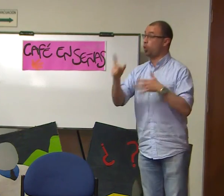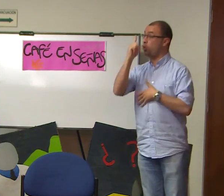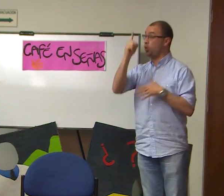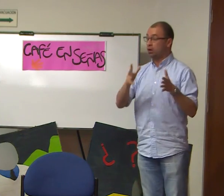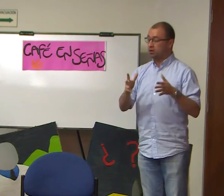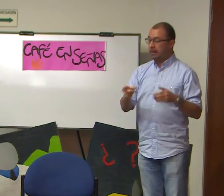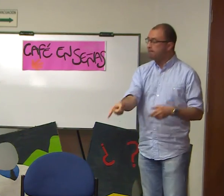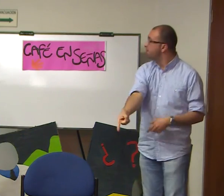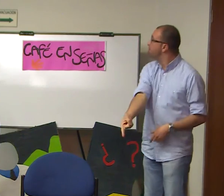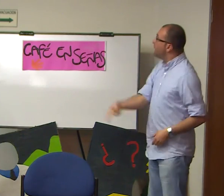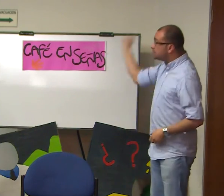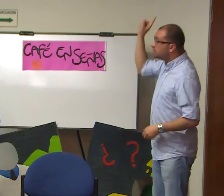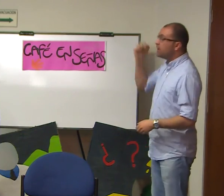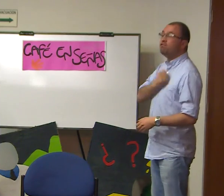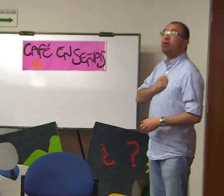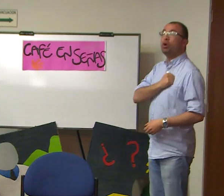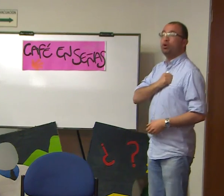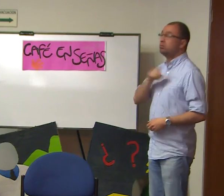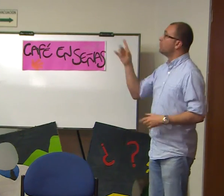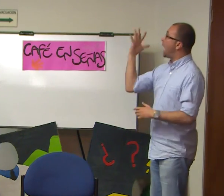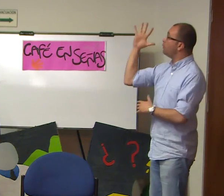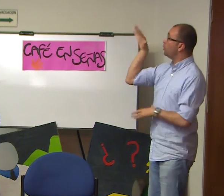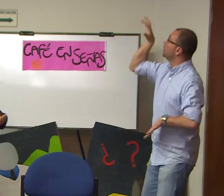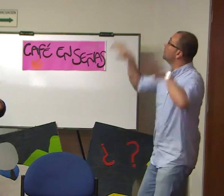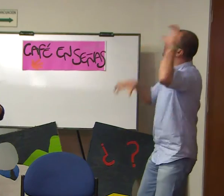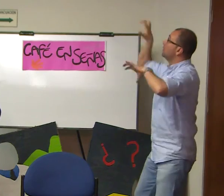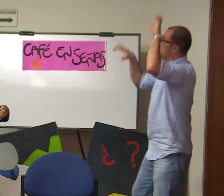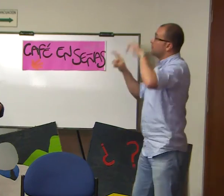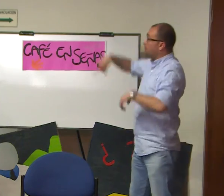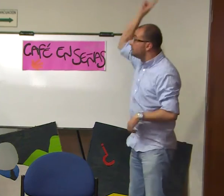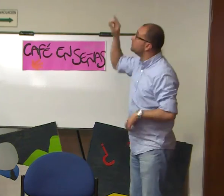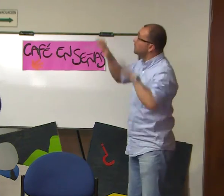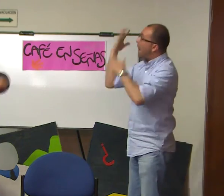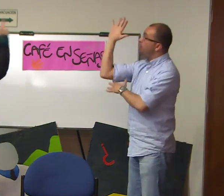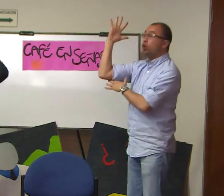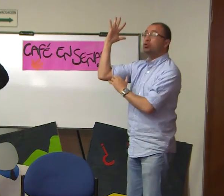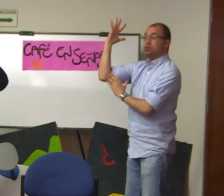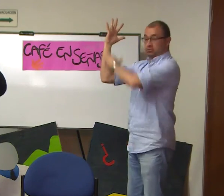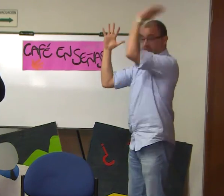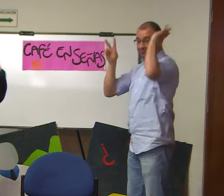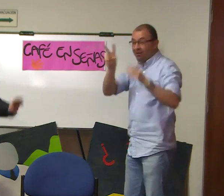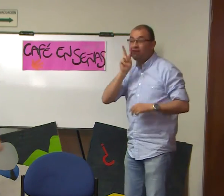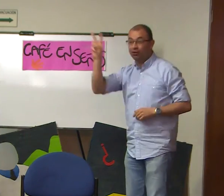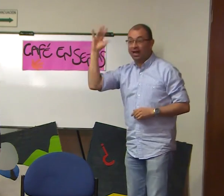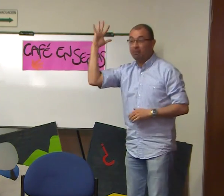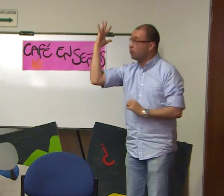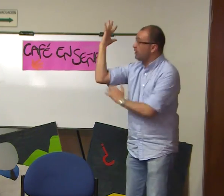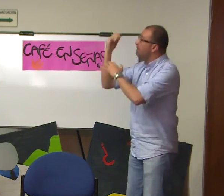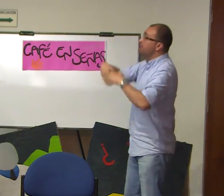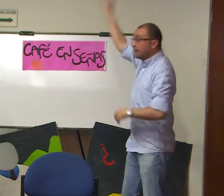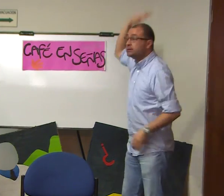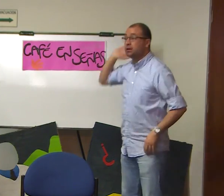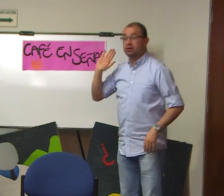voy y miro y puedo decir, mire, vaya y súbase al árbol, vaya.